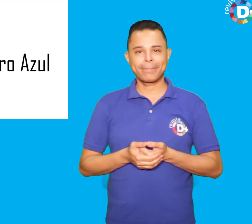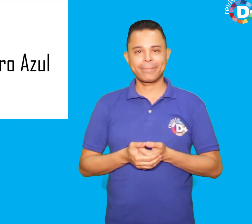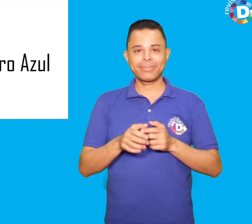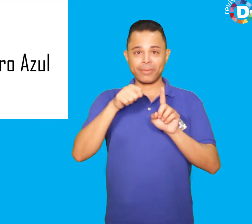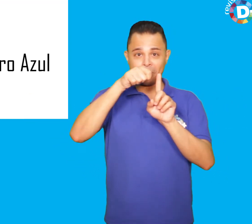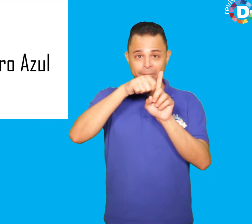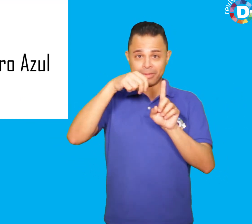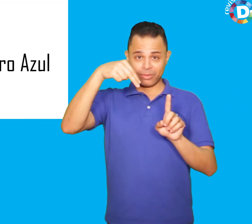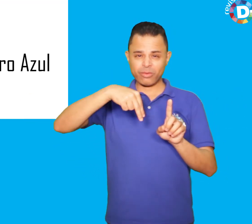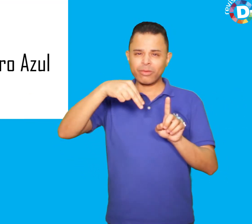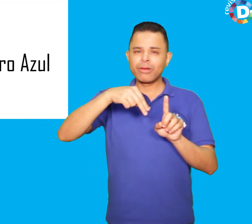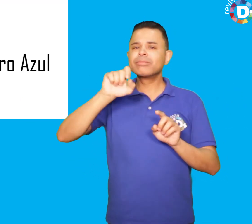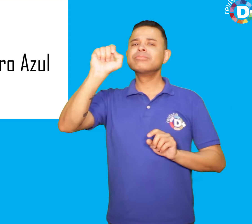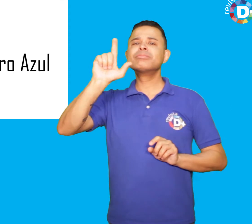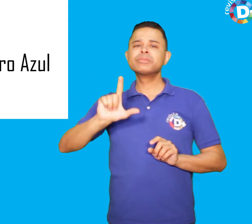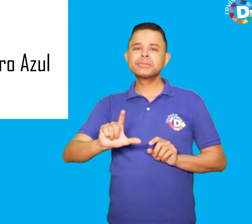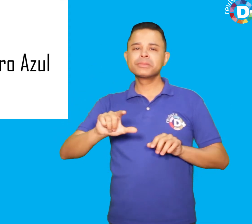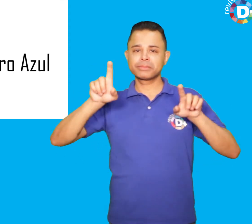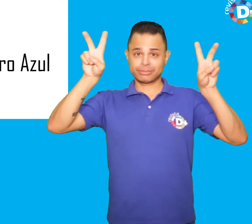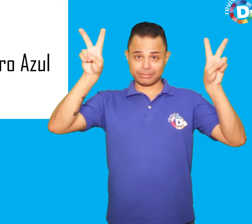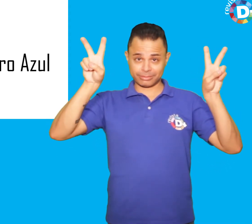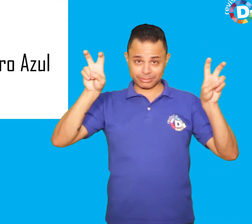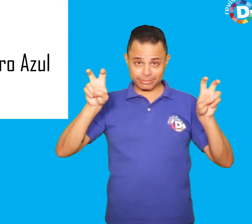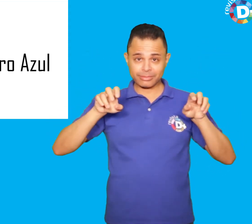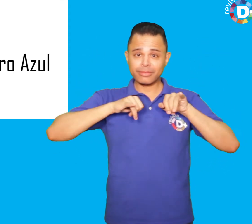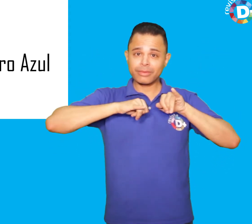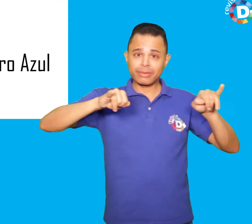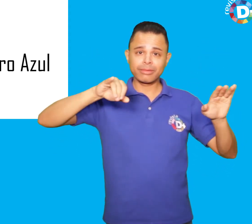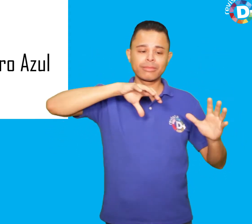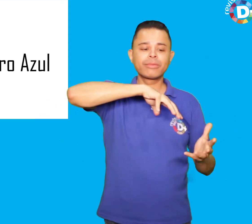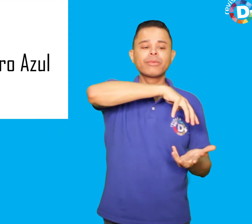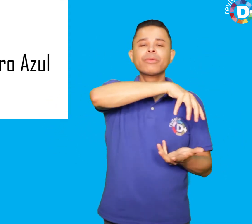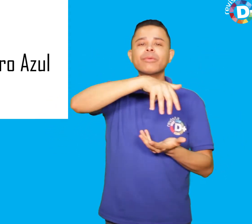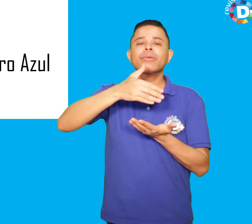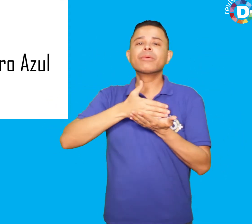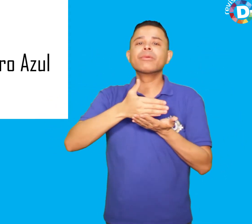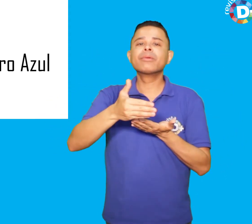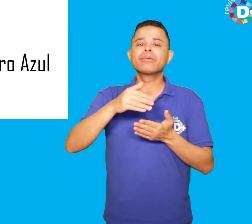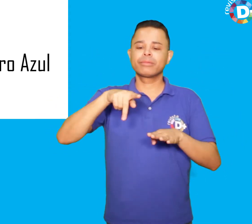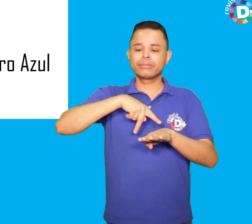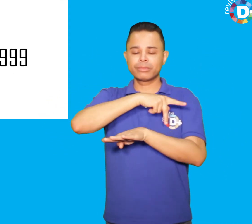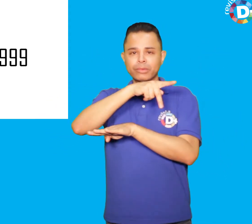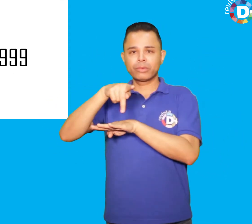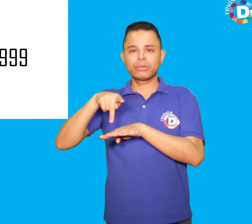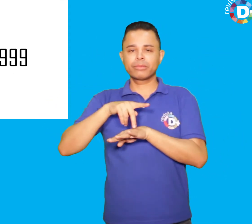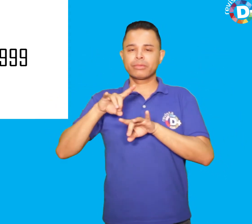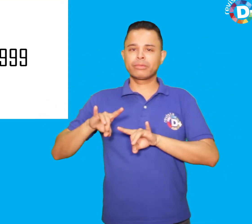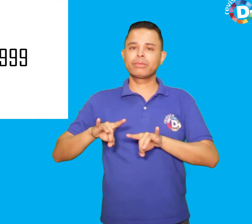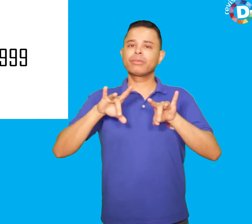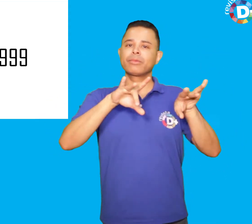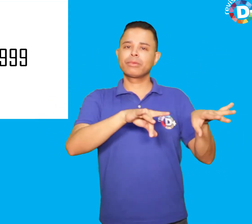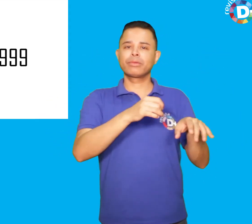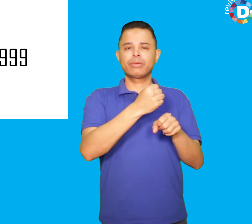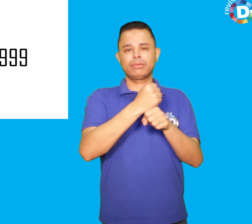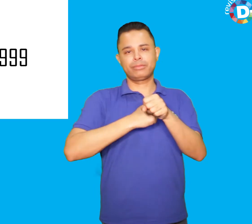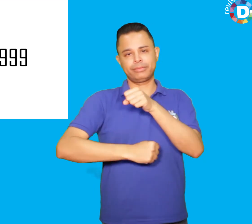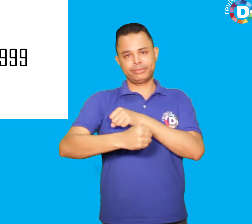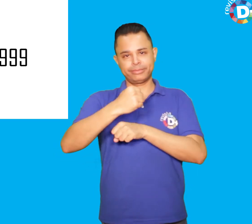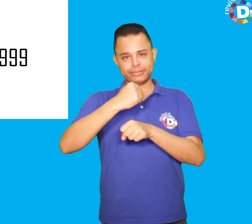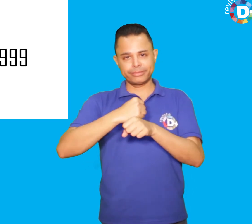Azul. A campanha internacional começou na Austrália, em 1999, quando